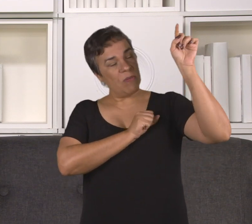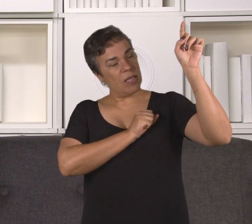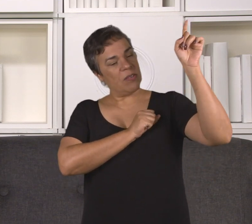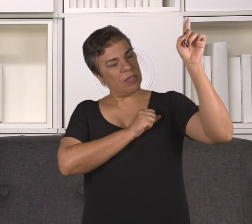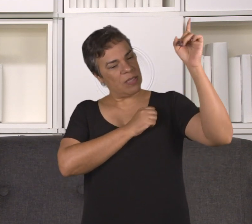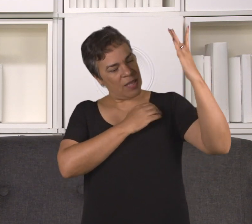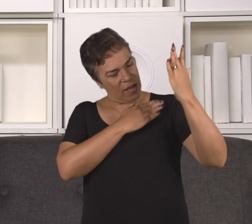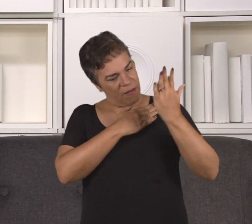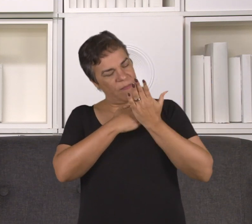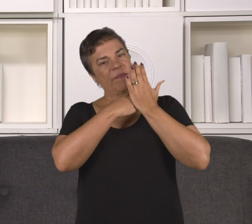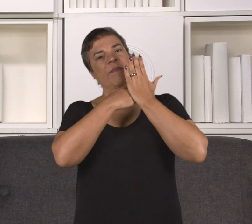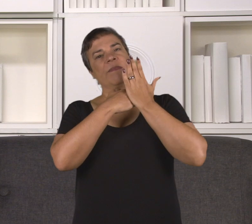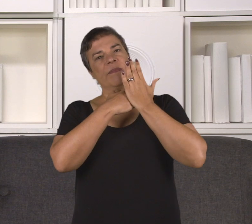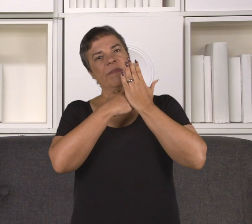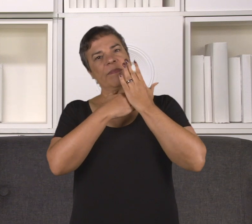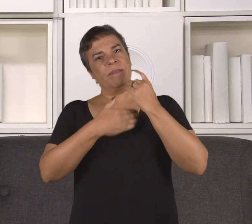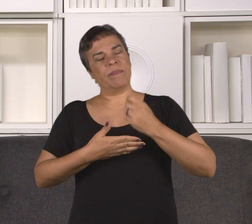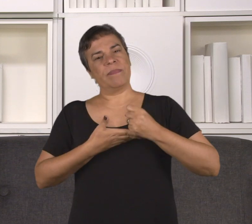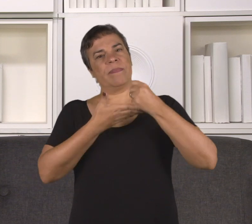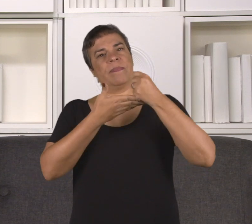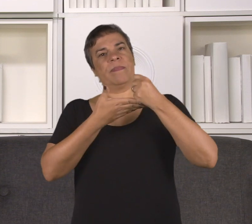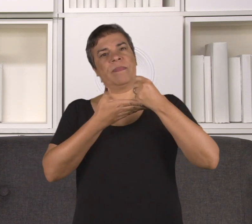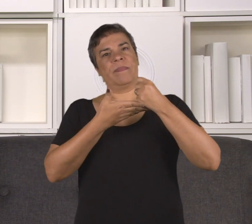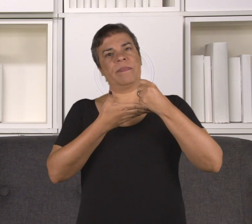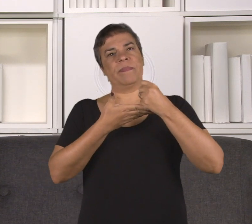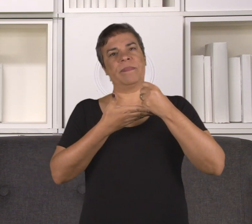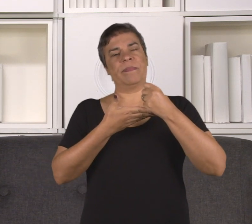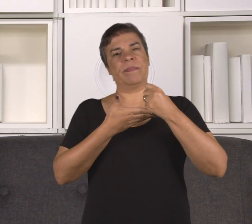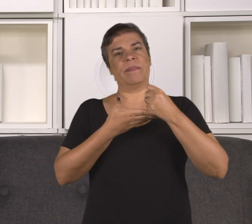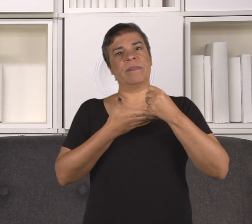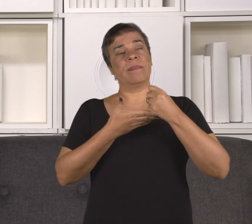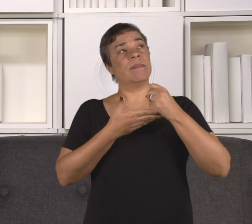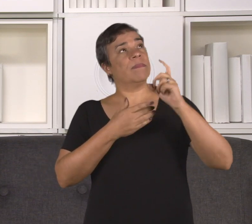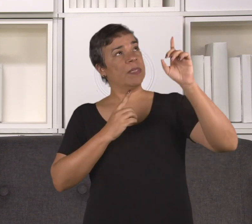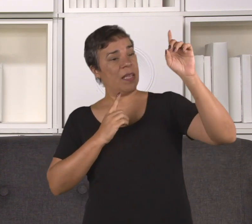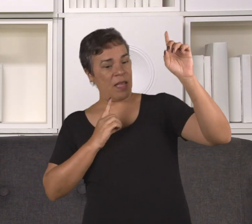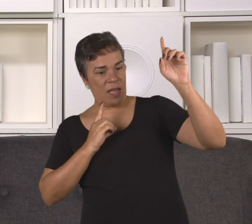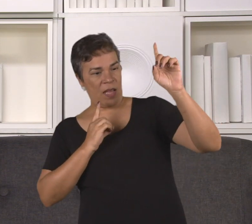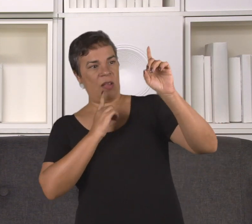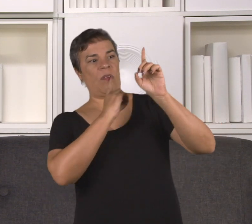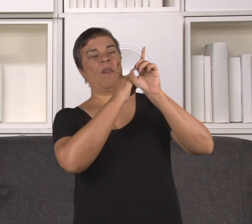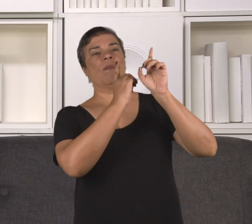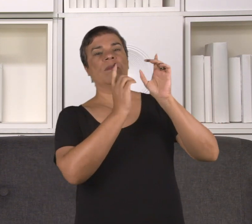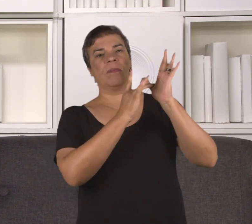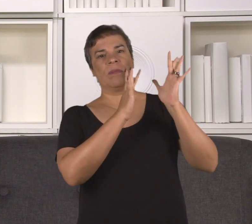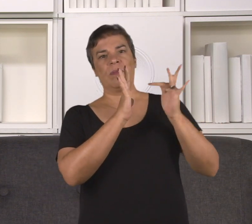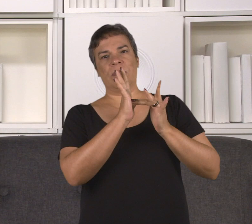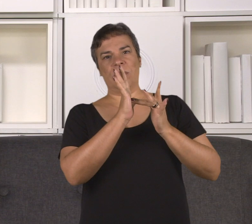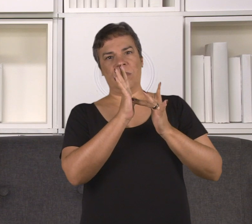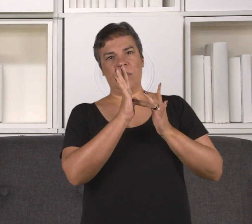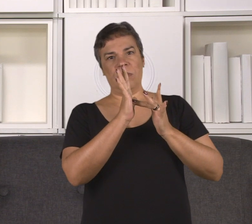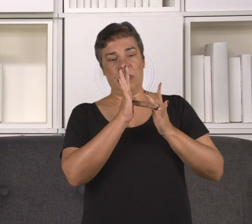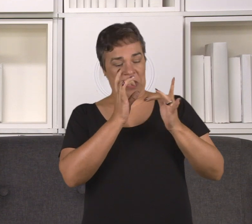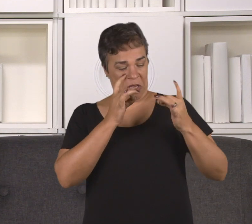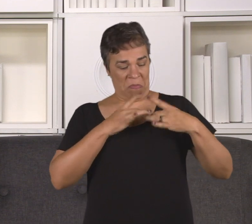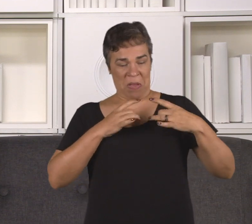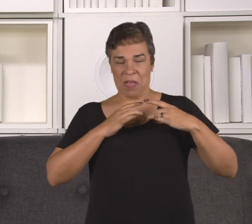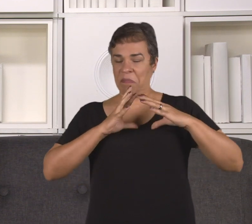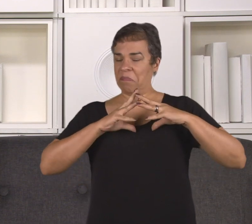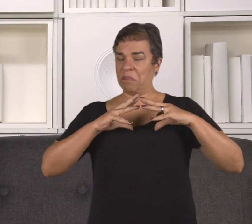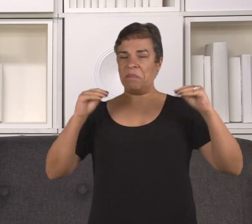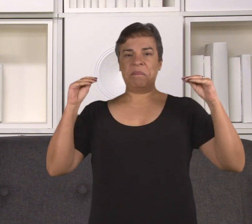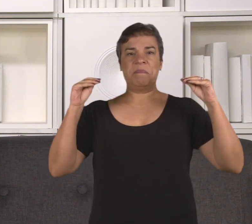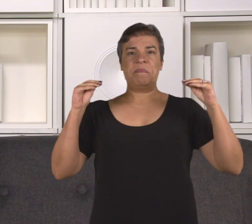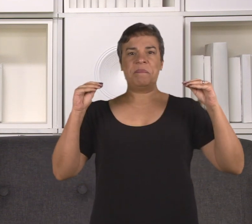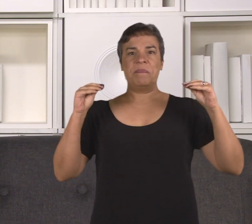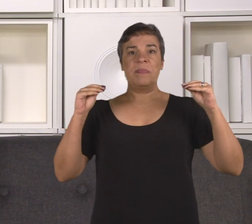nós, Deus está a nosso favor. O encontro com Jesus tira o medo de Deus. Por isso que a